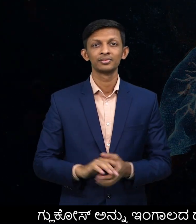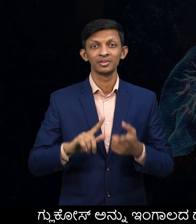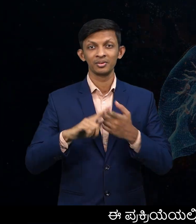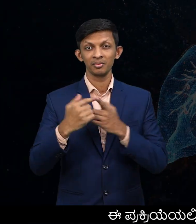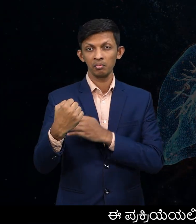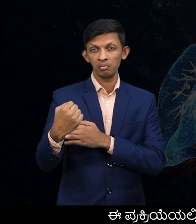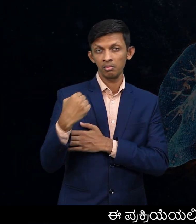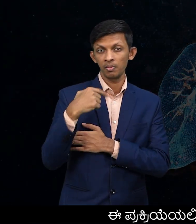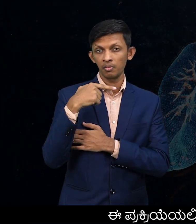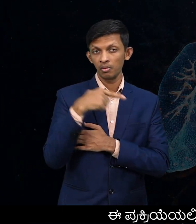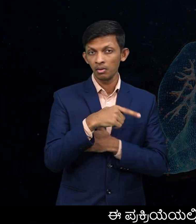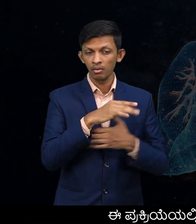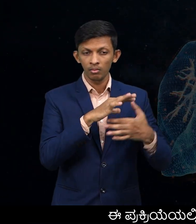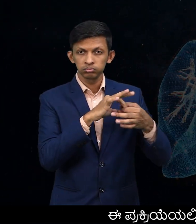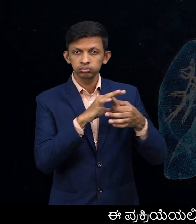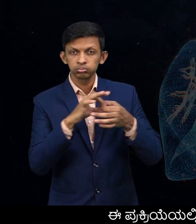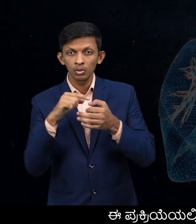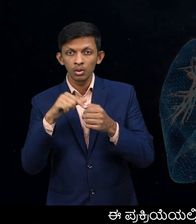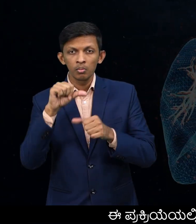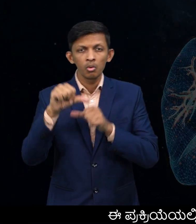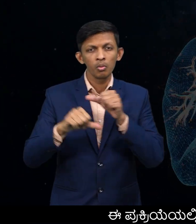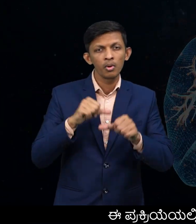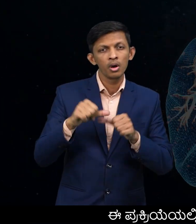ಈ ಪ್ರಕ್ರಿಯೆಯಲ್ಲಿ ಶಕ್ತಿ ಬಿಡುಗಡೆಯಾಗುತ್ತದೆ.